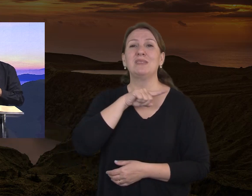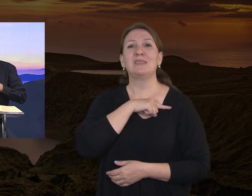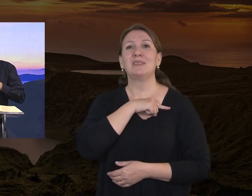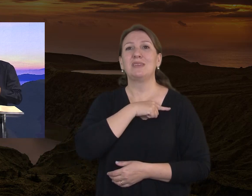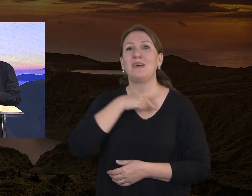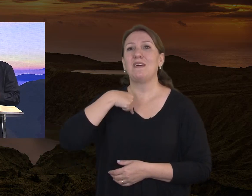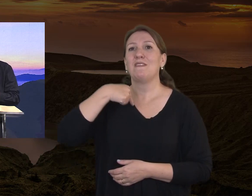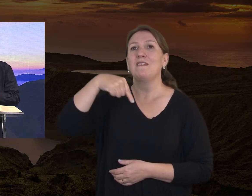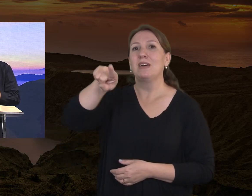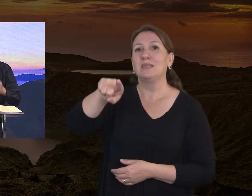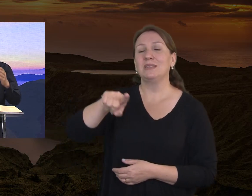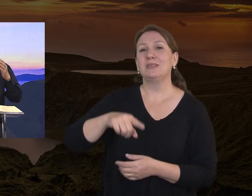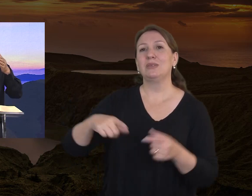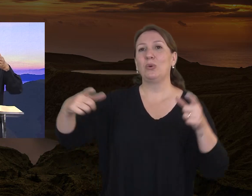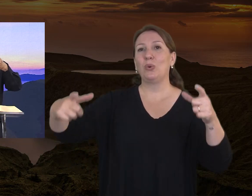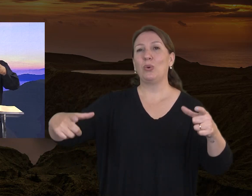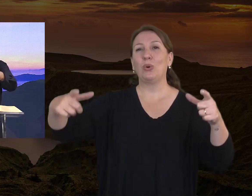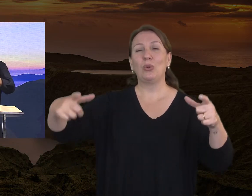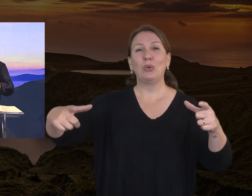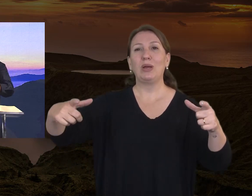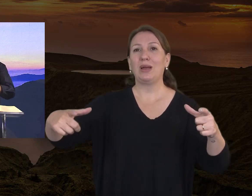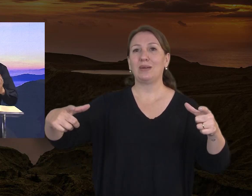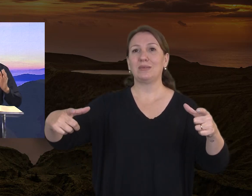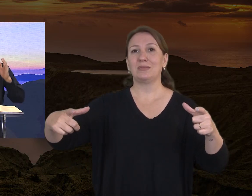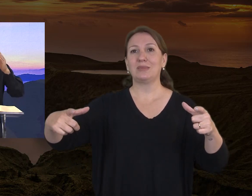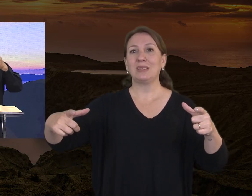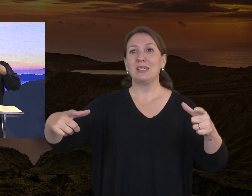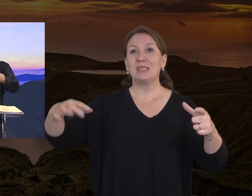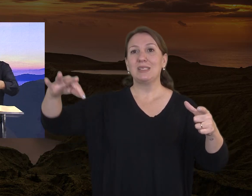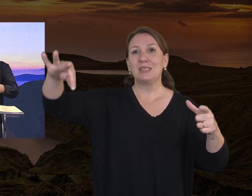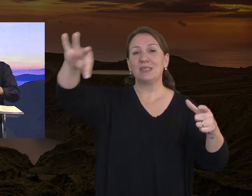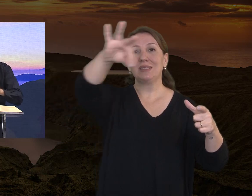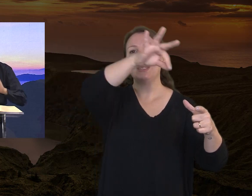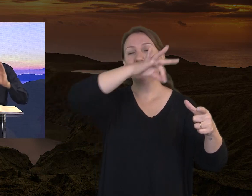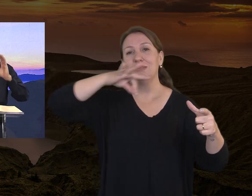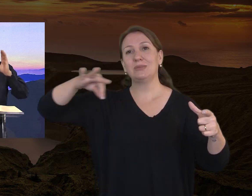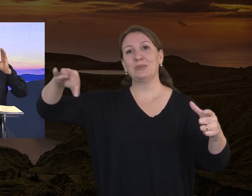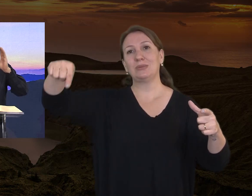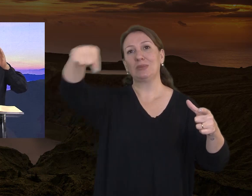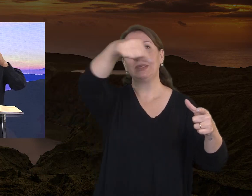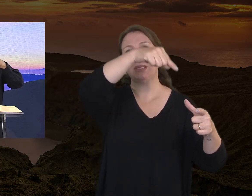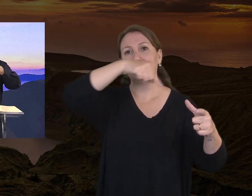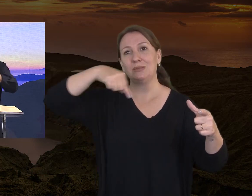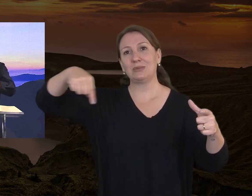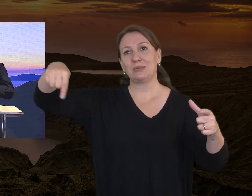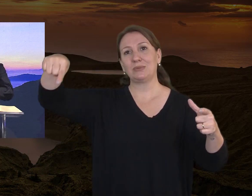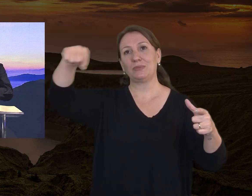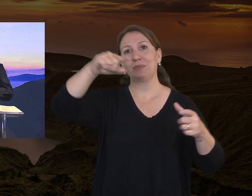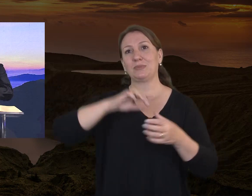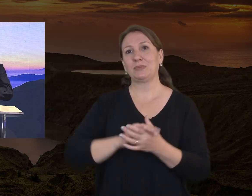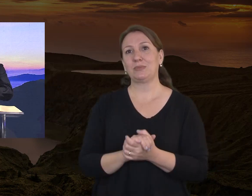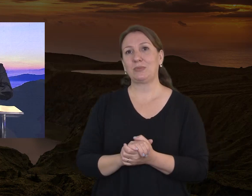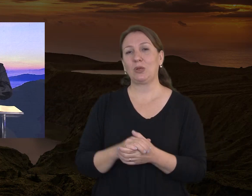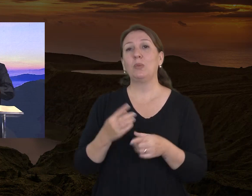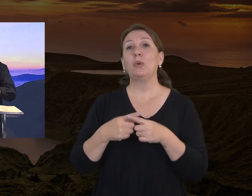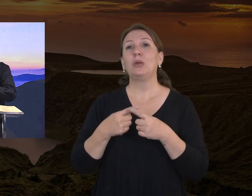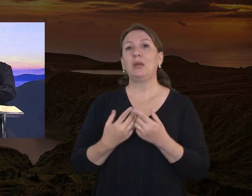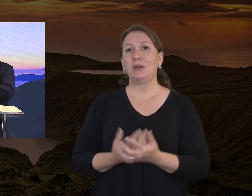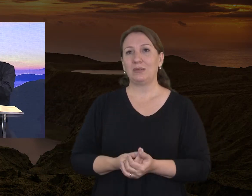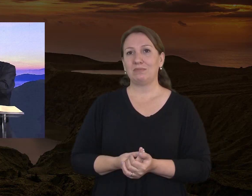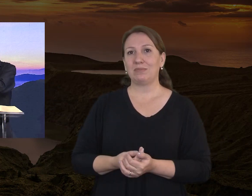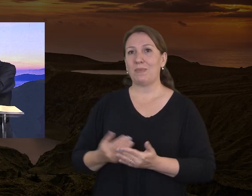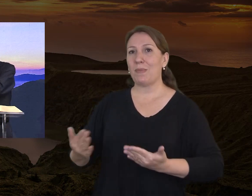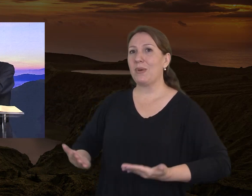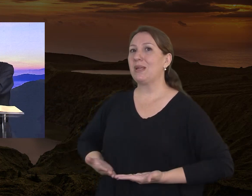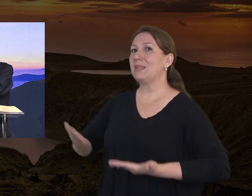você passa a servir ao Senhor, servir na igreja, servir o propósito de Deus. Você que